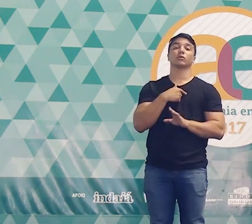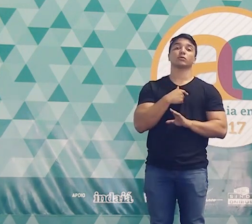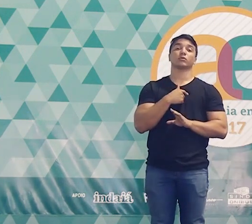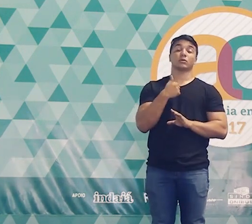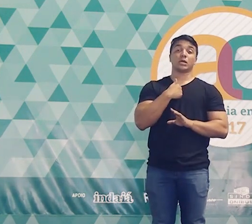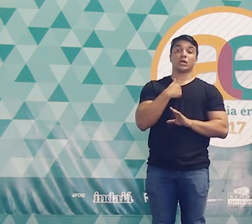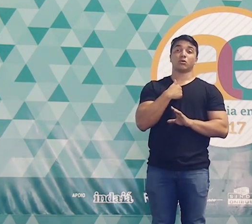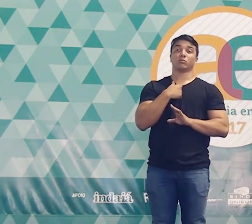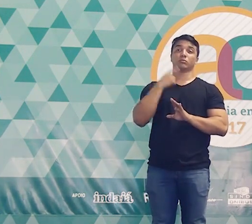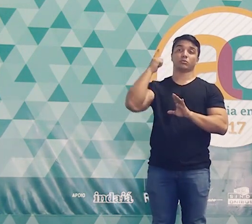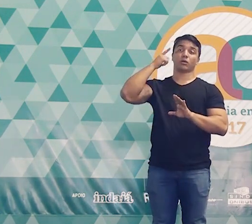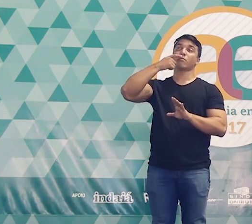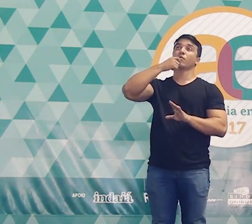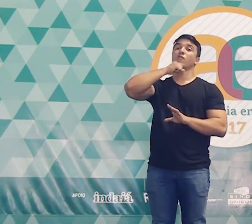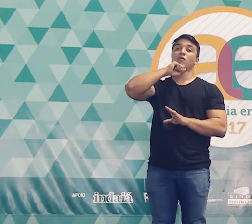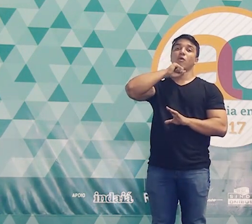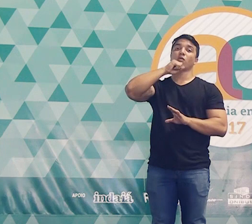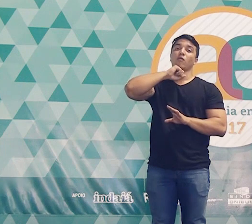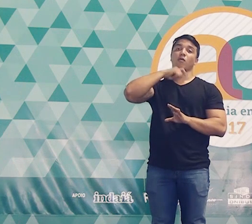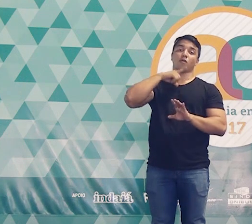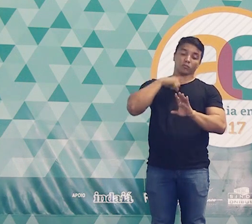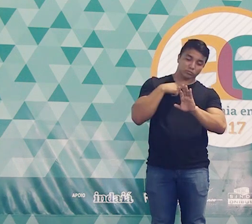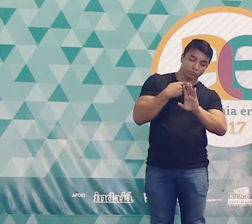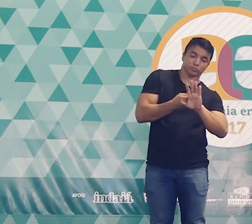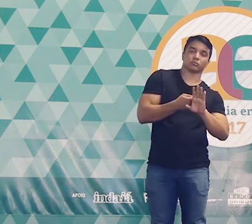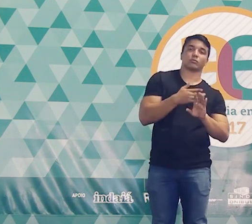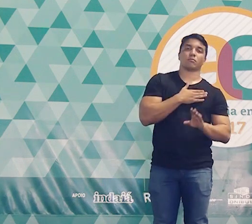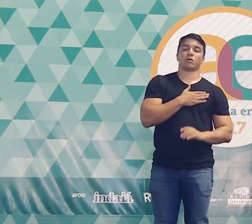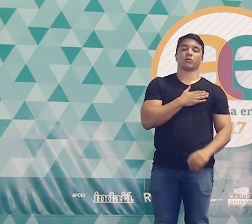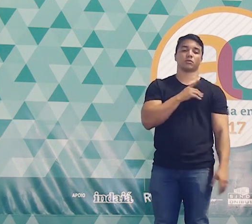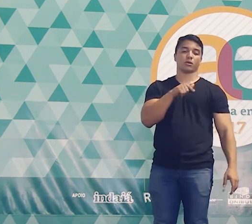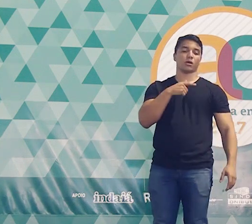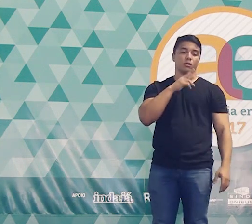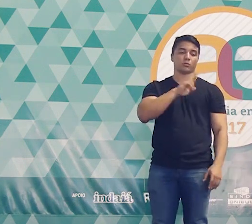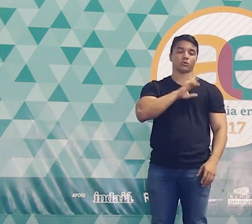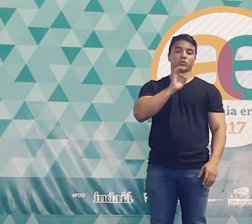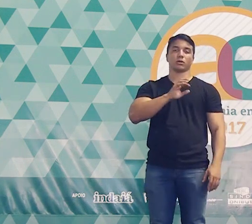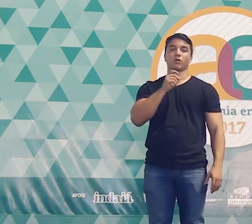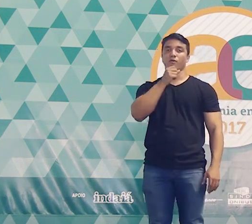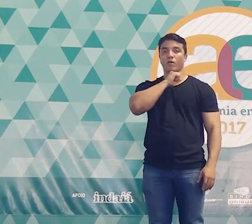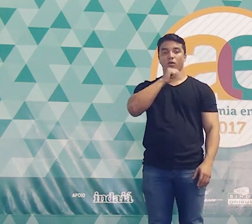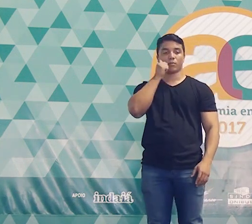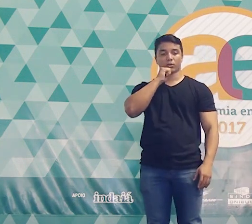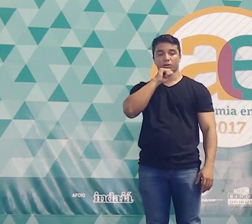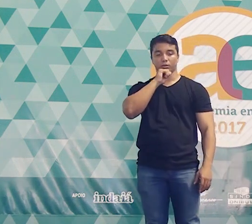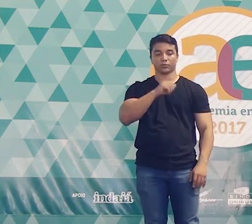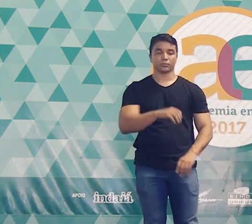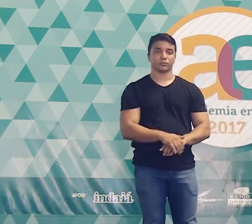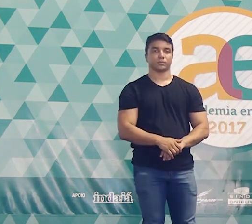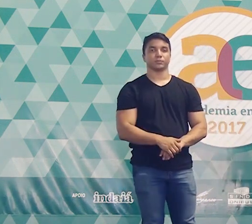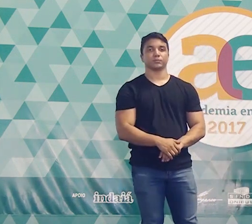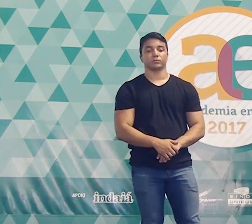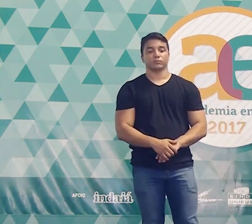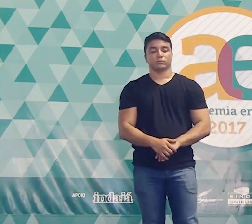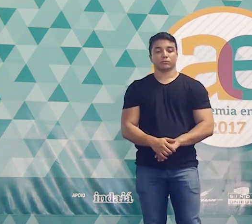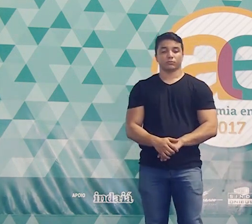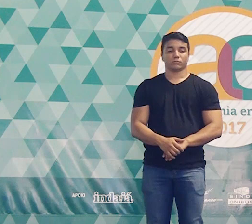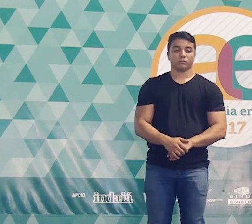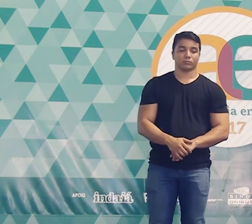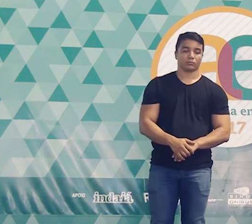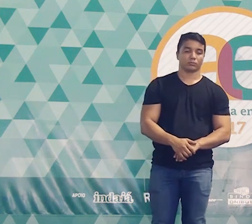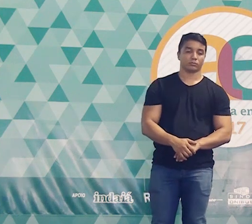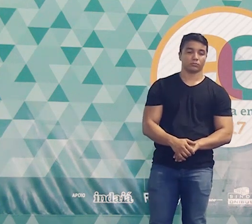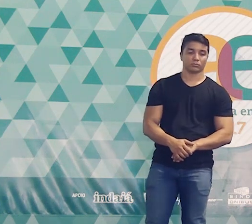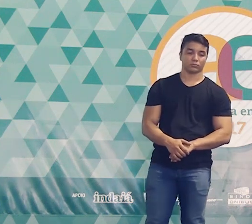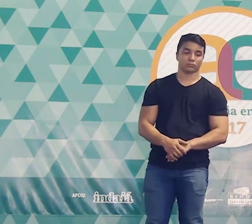minha mitocôndria? É a mesma da avó materna, que é a resposta. Deixa eu ver aqui algumas dúvidas para a gente tirar e concluir,